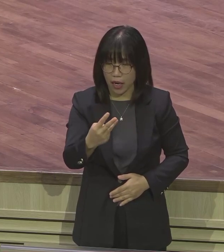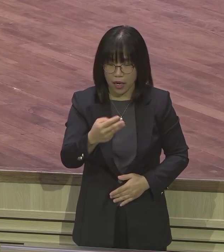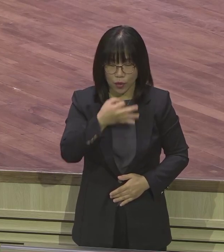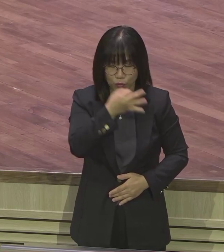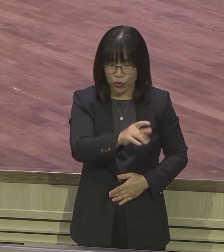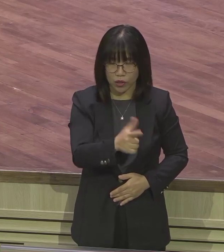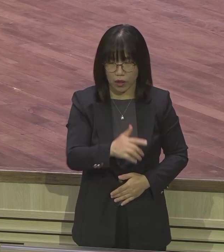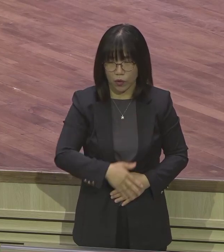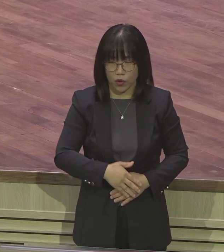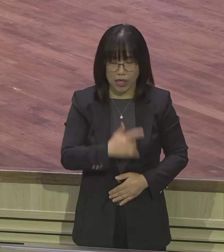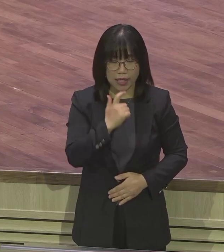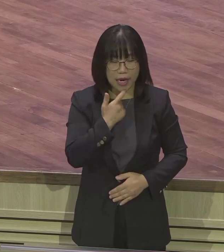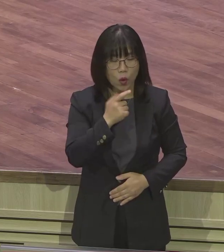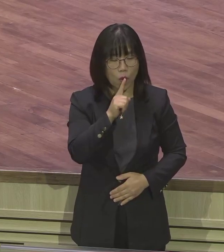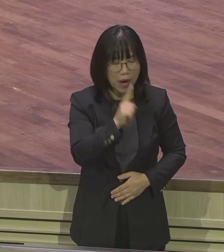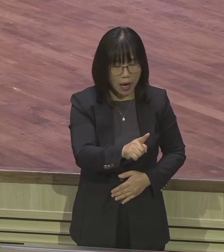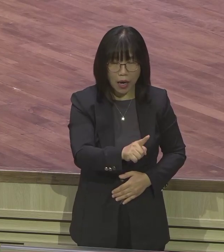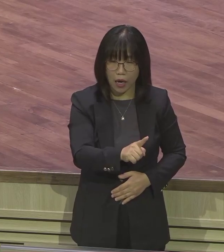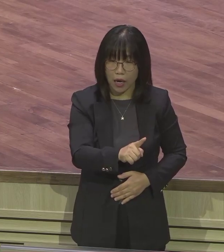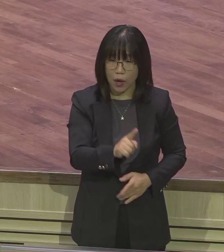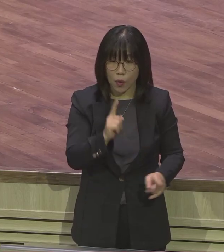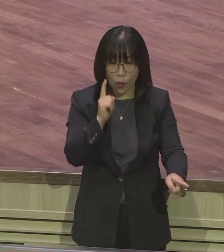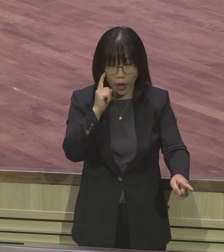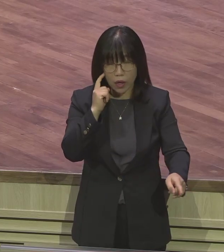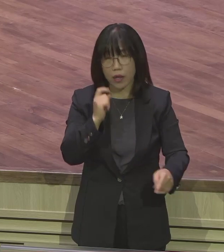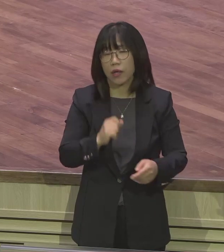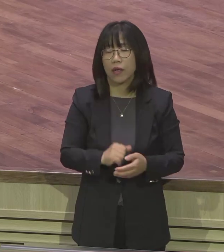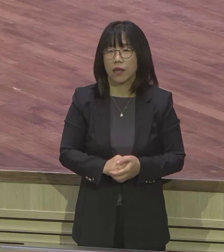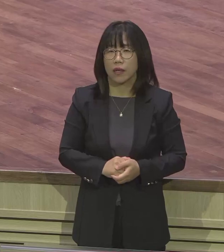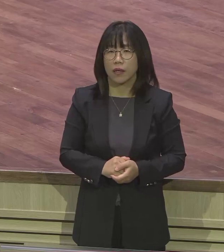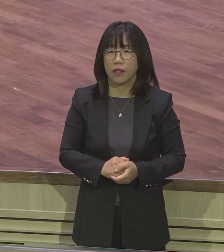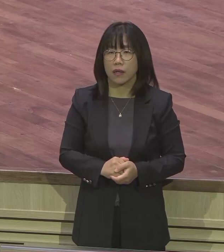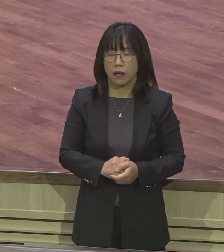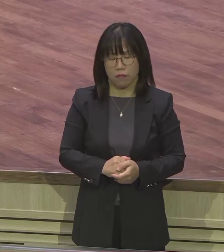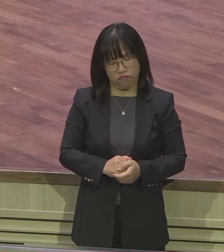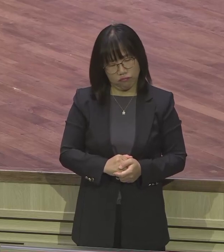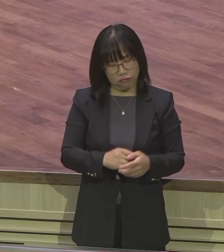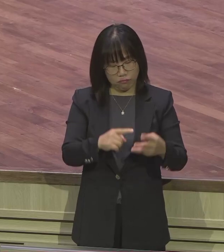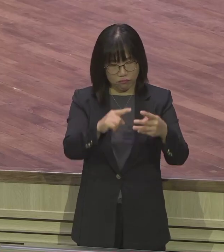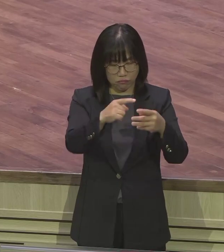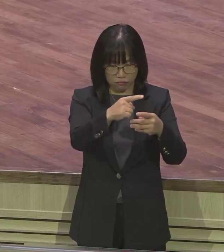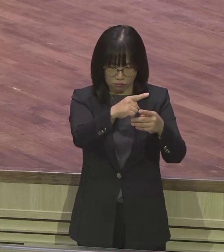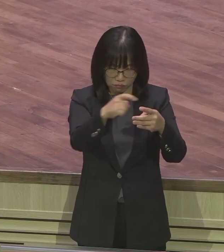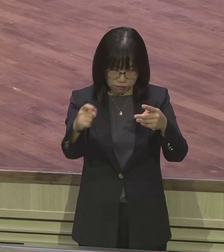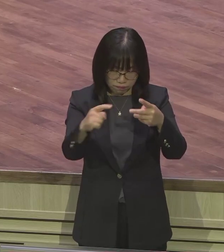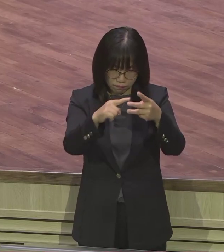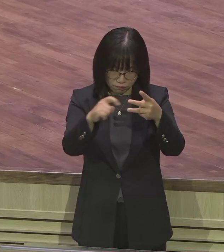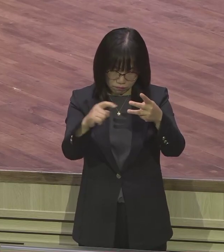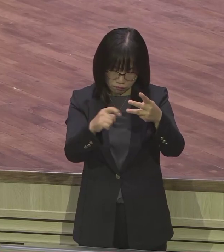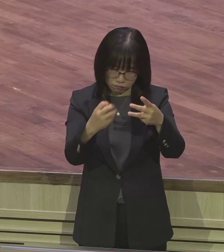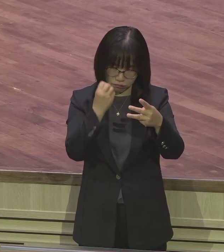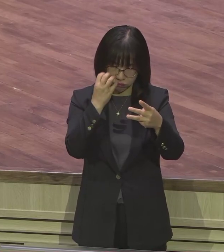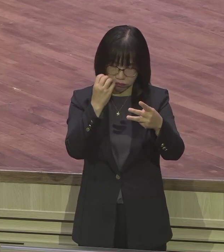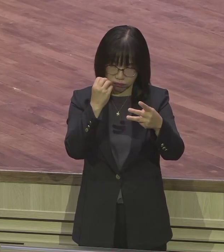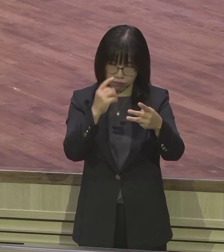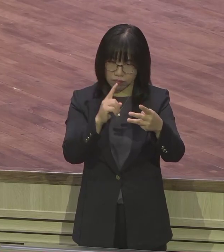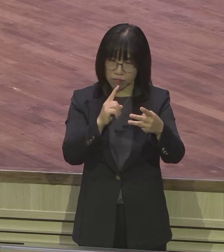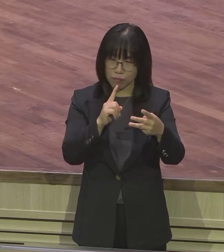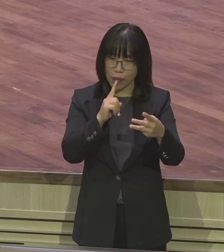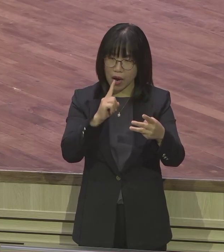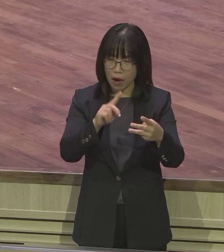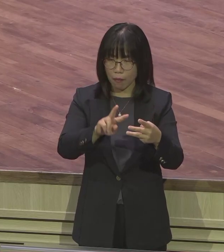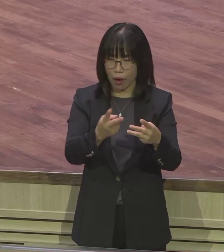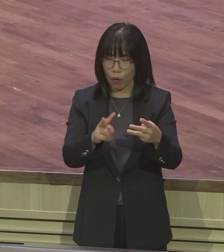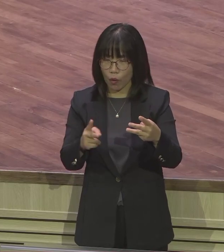야곱아 야곱아 불렀습니까? 이 내용 1, 2절이요 상당히 복잡해요. 어떻게 보면 그런데 이 안에